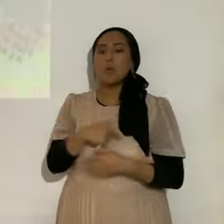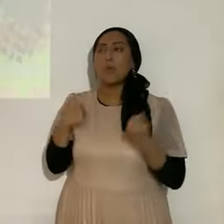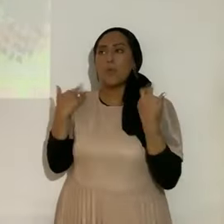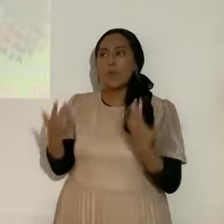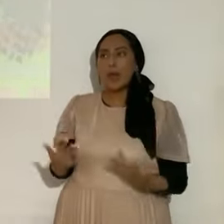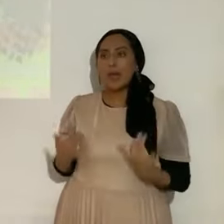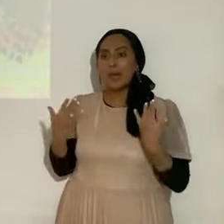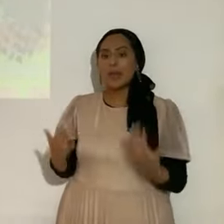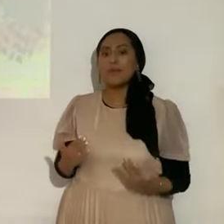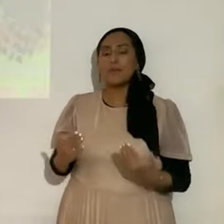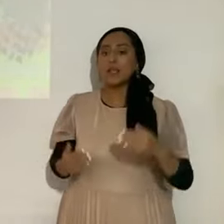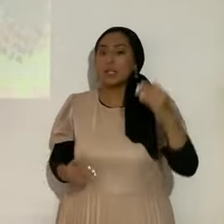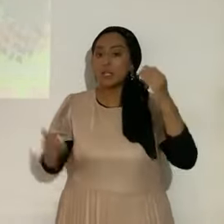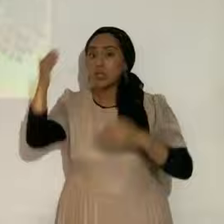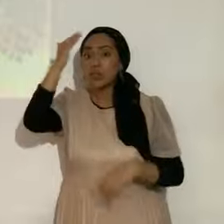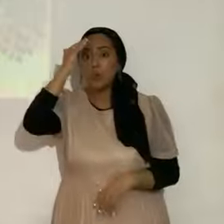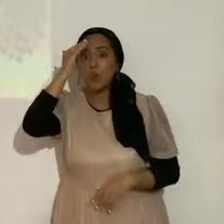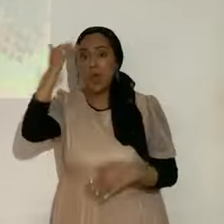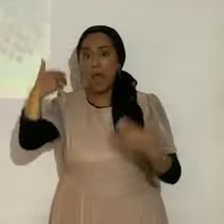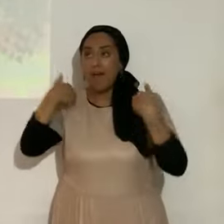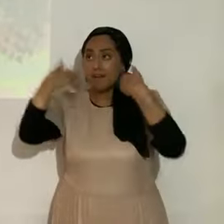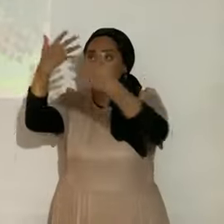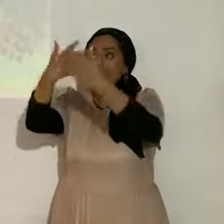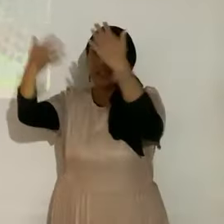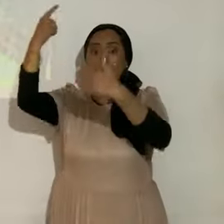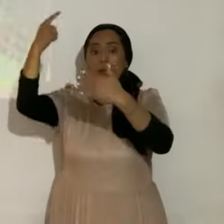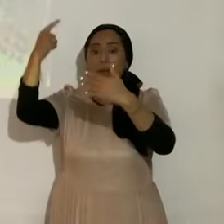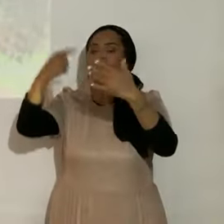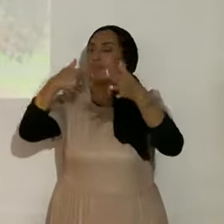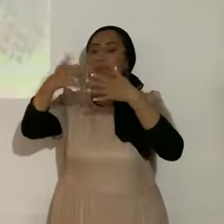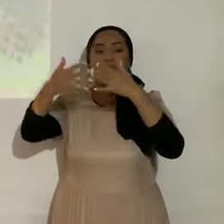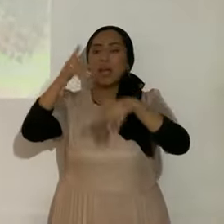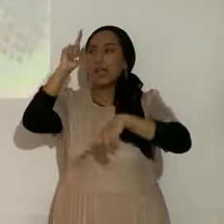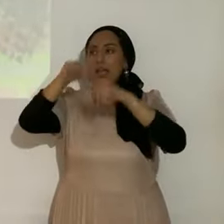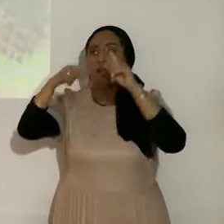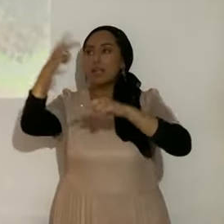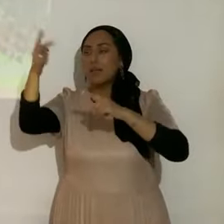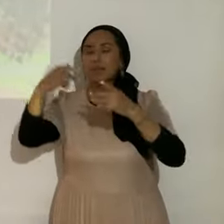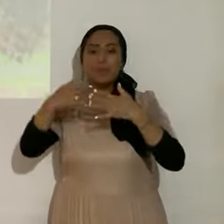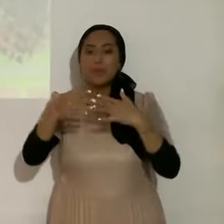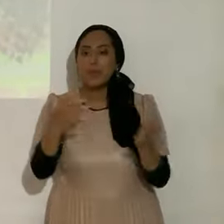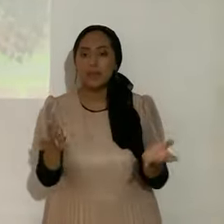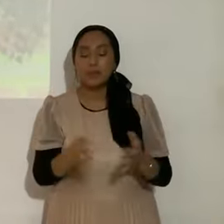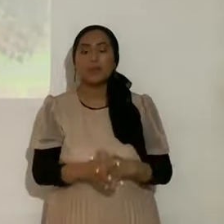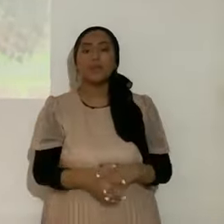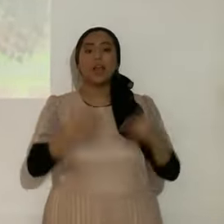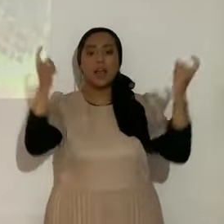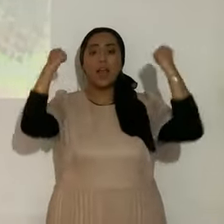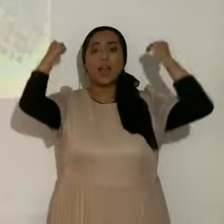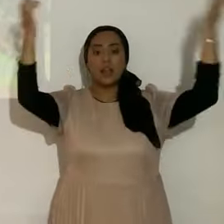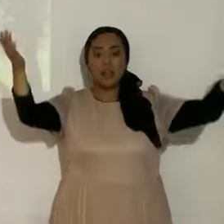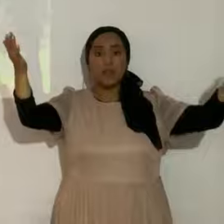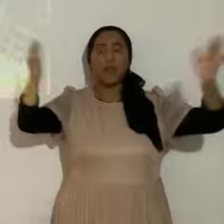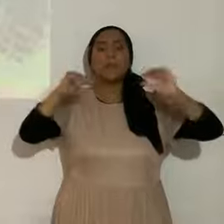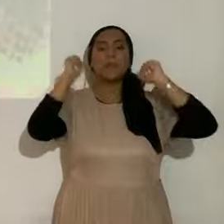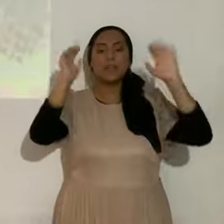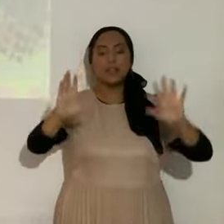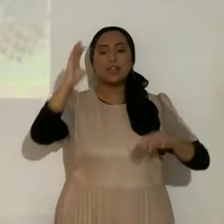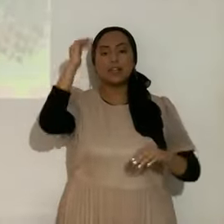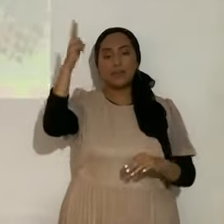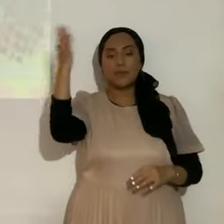Es estar convencido de que algo existe, aun cuando no se pueda ver. Aleluya, bendito es Yahweh